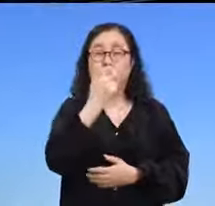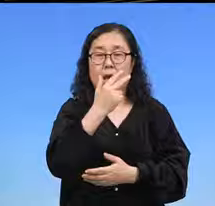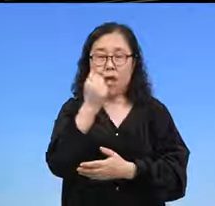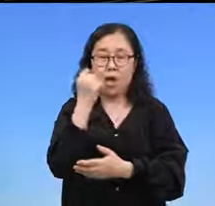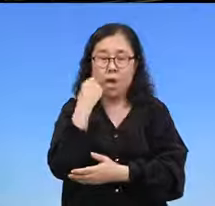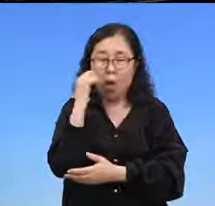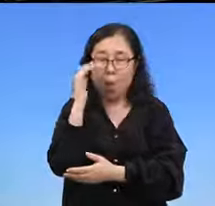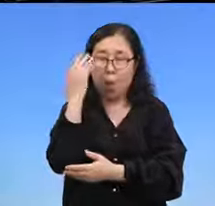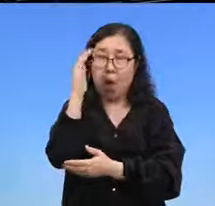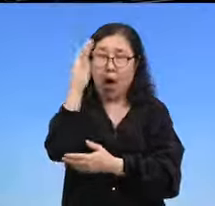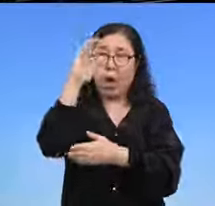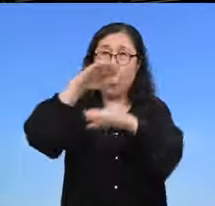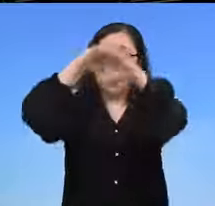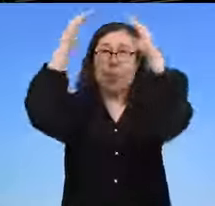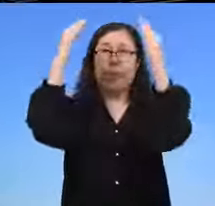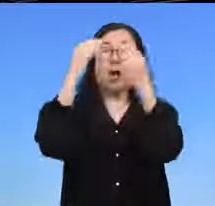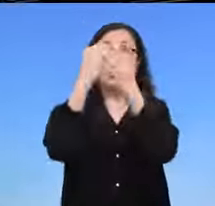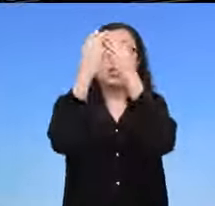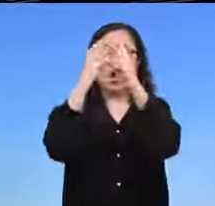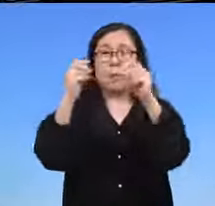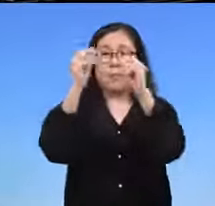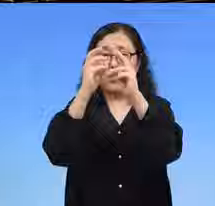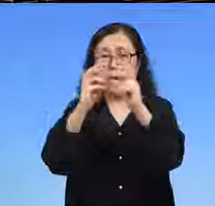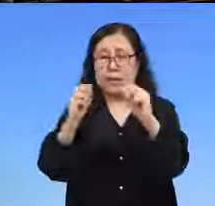주의 영광 온 땅 덮을 때